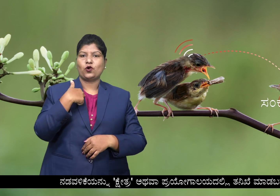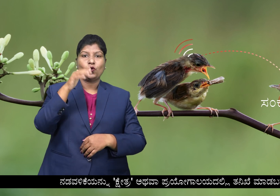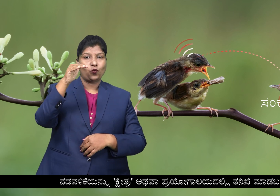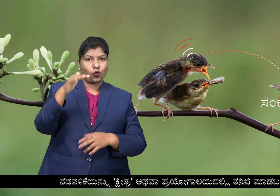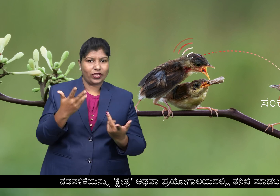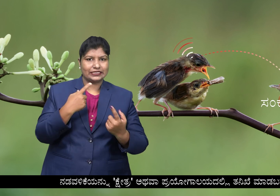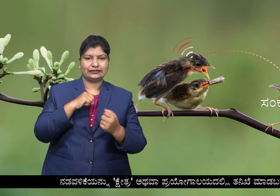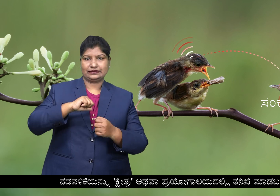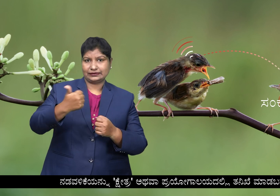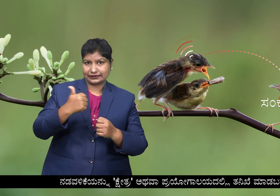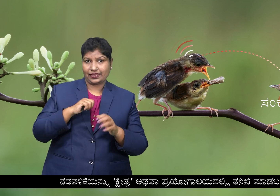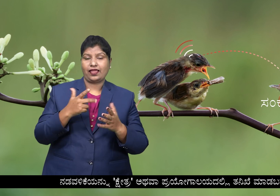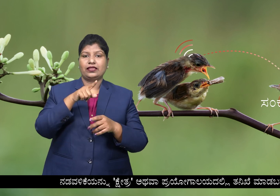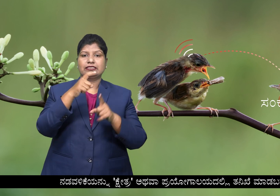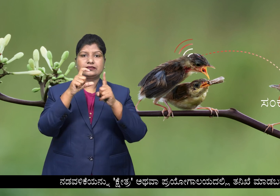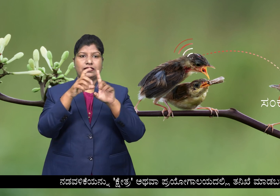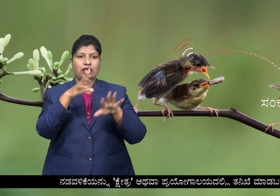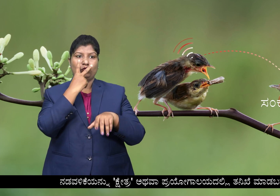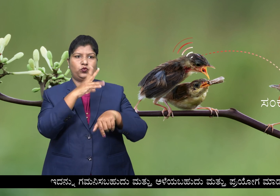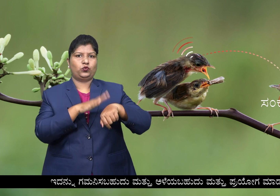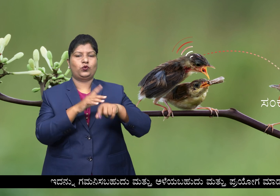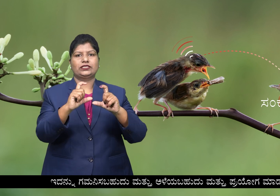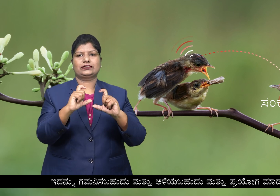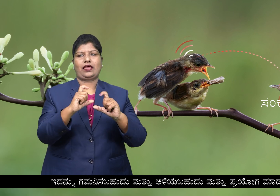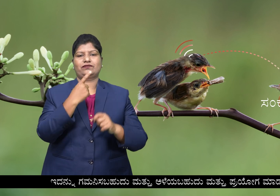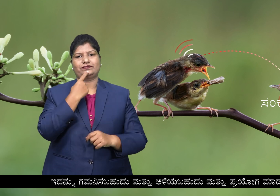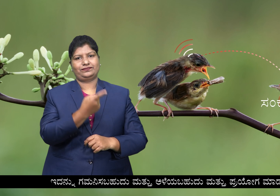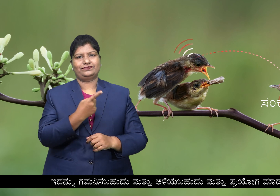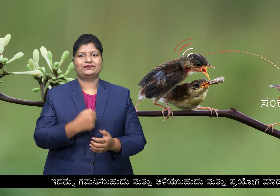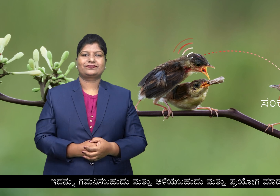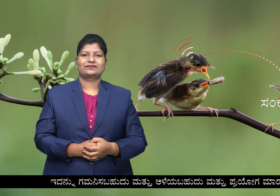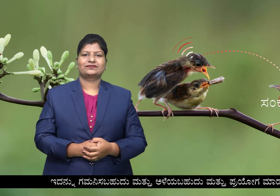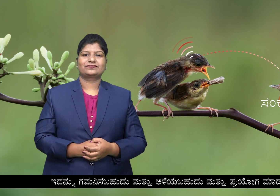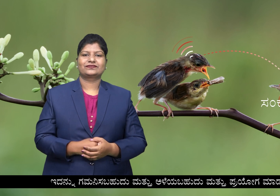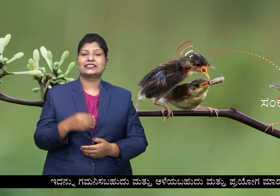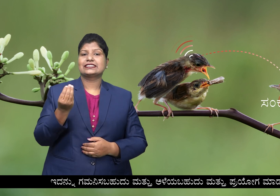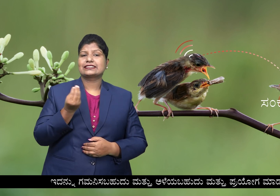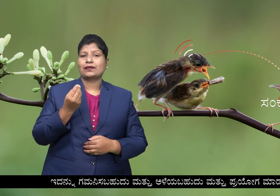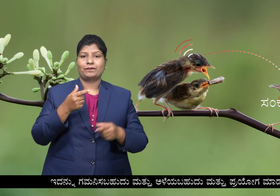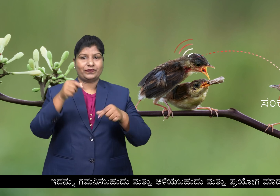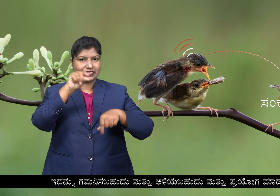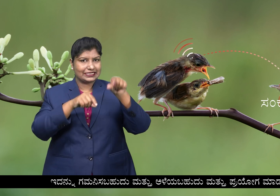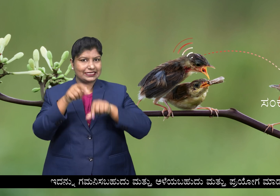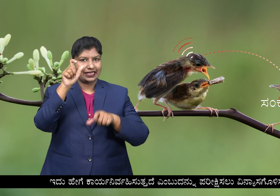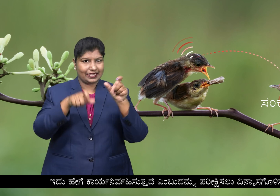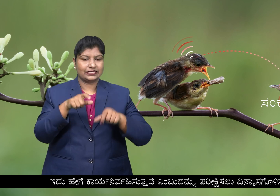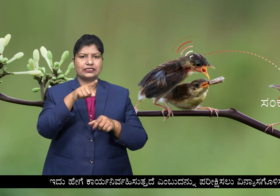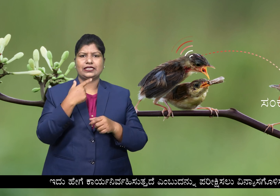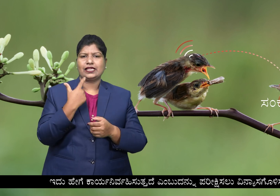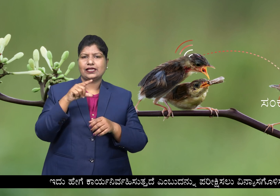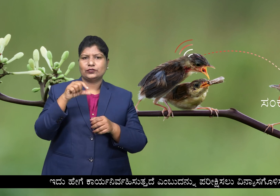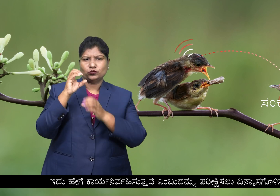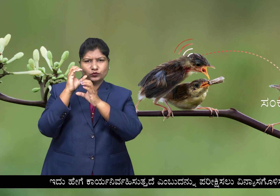ನಡವಳಿಕೆಯನ್ನ ಕ್ಷೇತ್ರ ಅಥವಾ ಪ್ರಯೋಗಾಲಯದಲ್ಲಿ ತನಿಖೆ ಮಾಡಬಹುದು. ಇದನ್ನ ಗಮನಿಸಬಹುದು ಮತ್ತು ಅಳೆಯಬಹುದು ಮತ್ತು ಪ್ರಯೋಗ ಮಾಡಬಹುದು. ಇದು